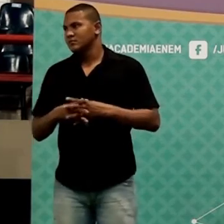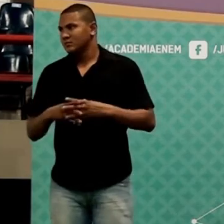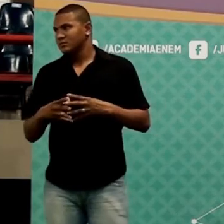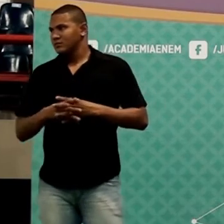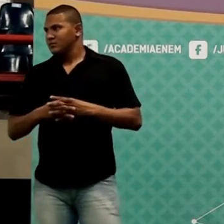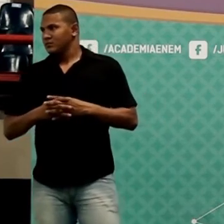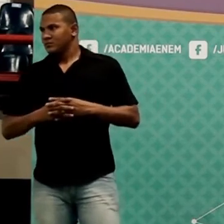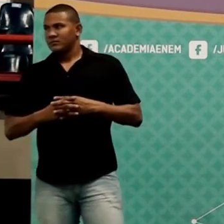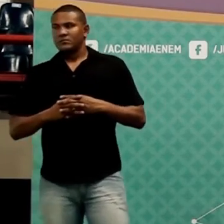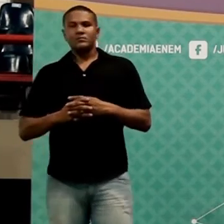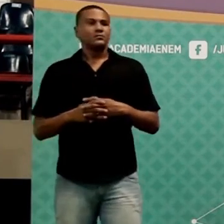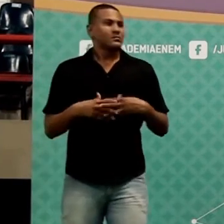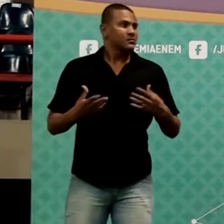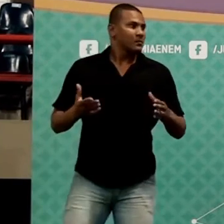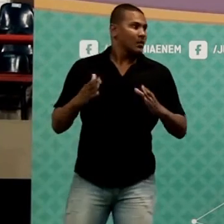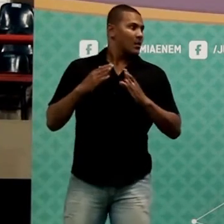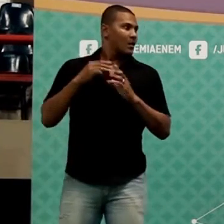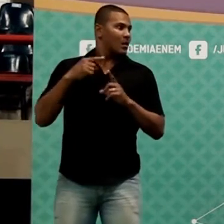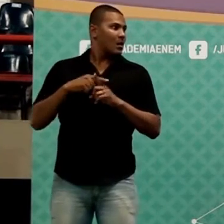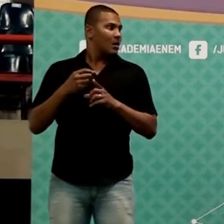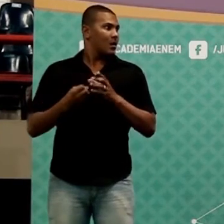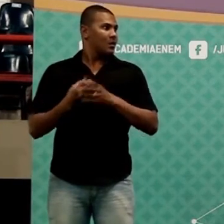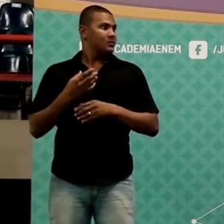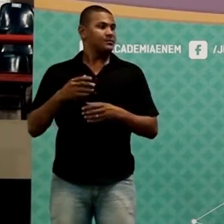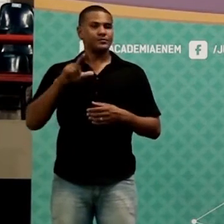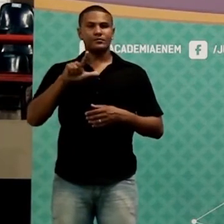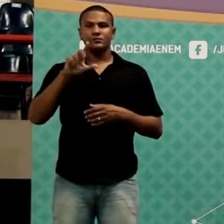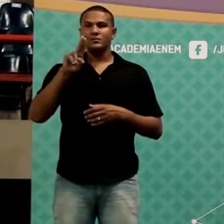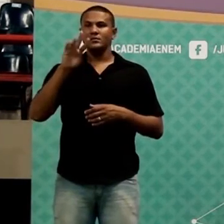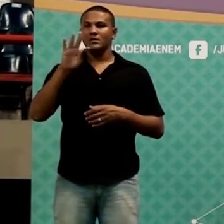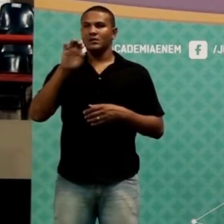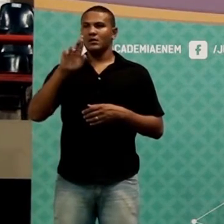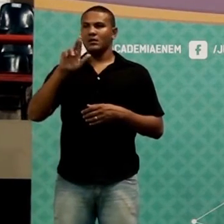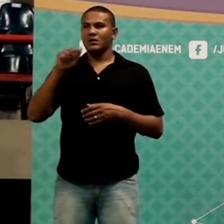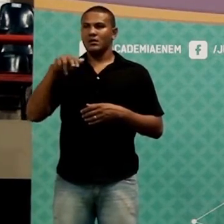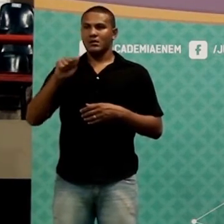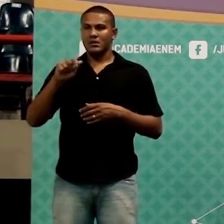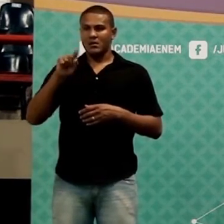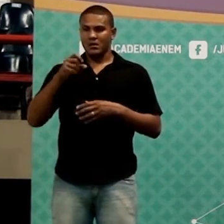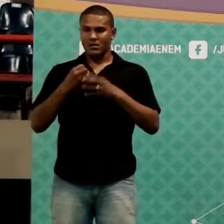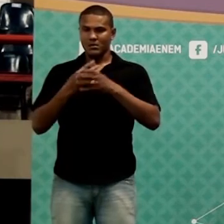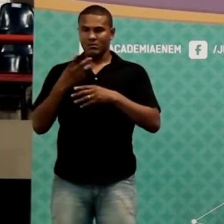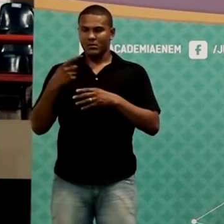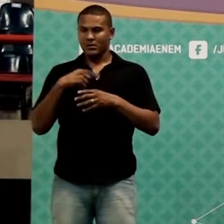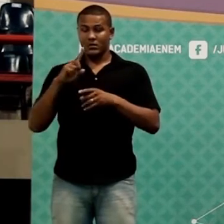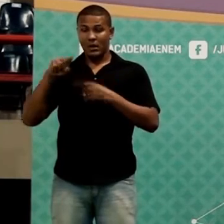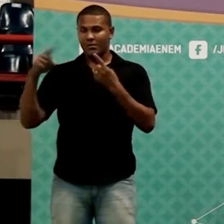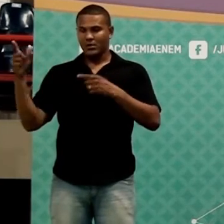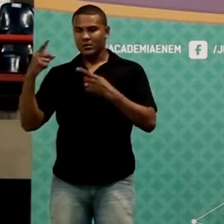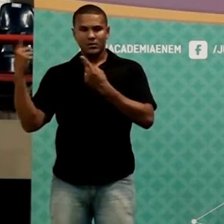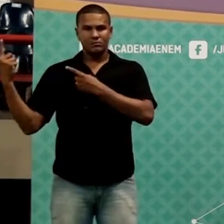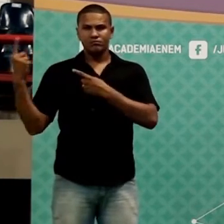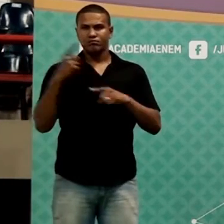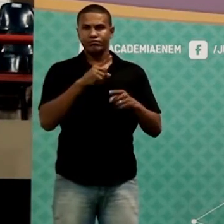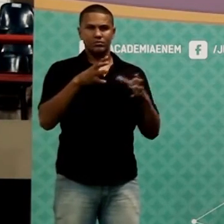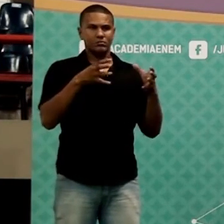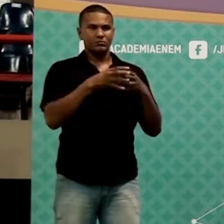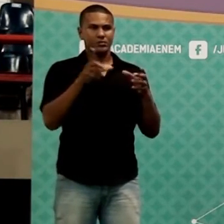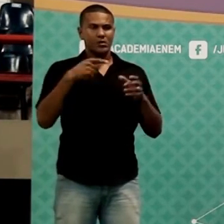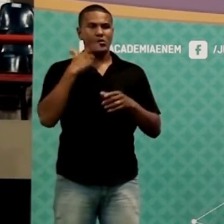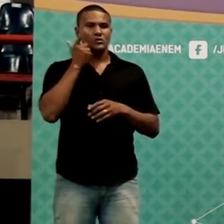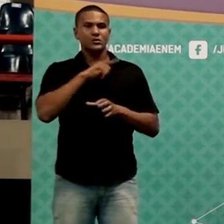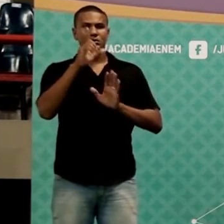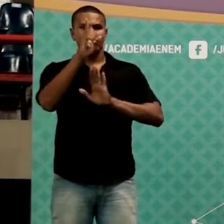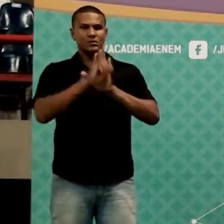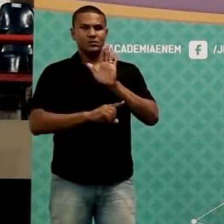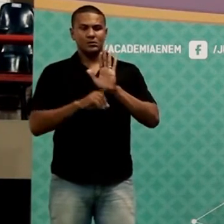A igreja luterana era reconhecida pela igreja católica depois que Lutero combateu o anabatismo. Lutero ganhou o direito de